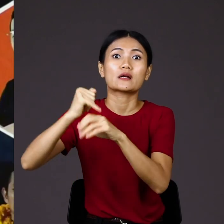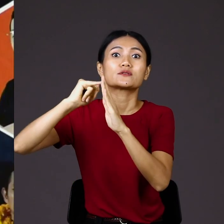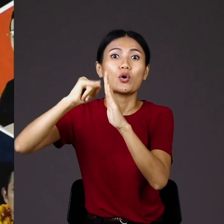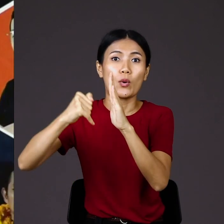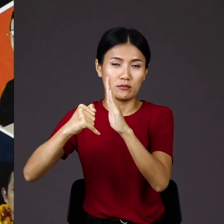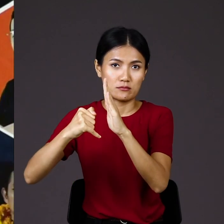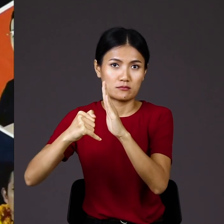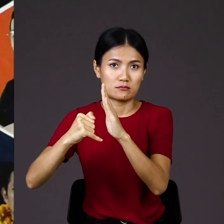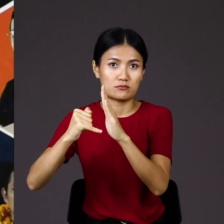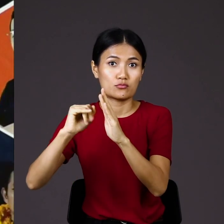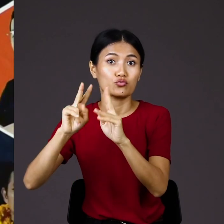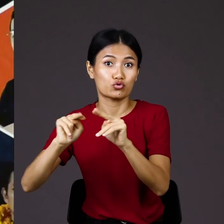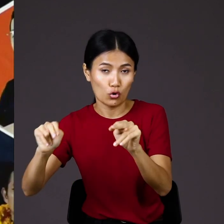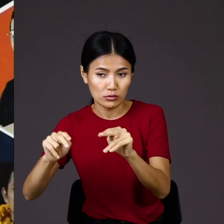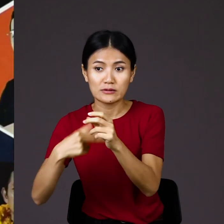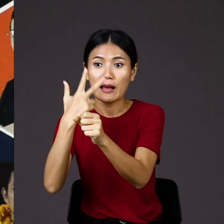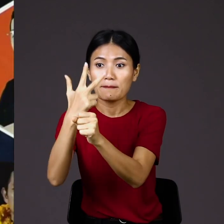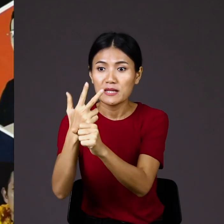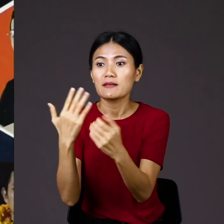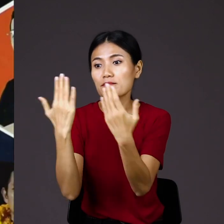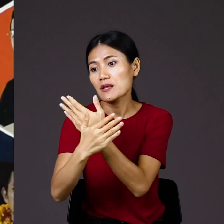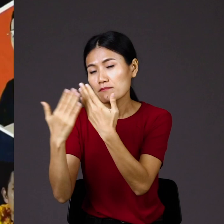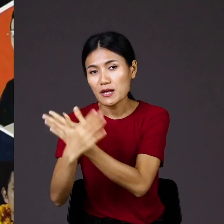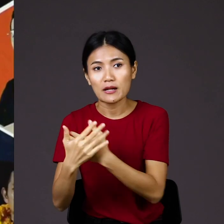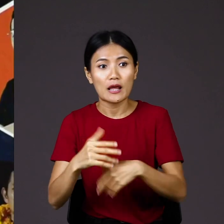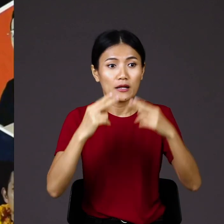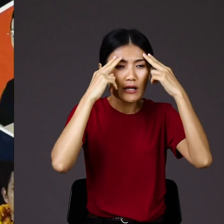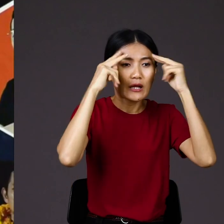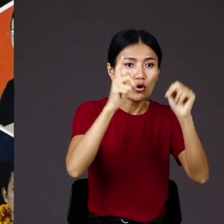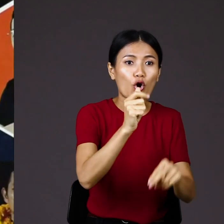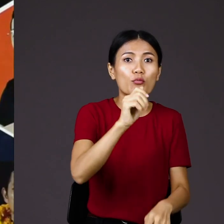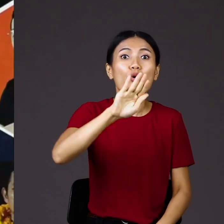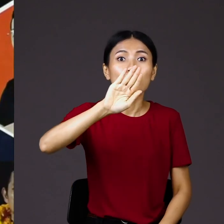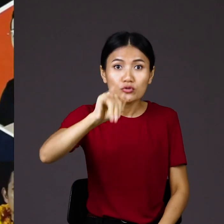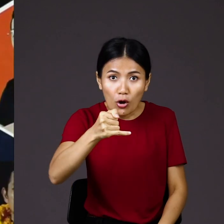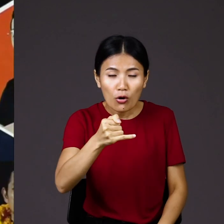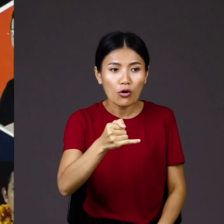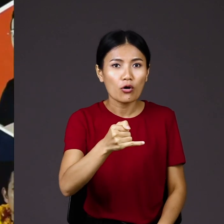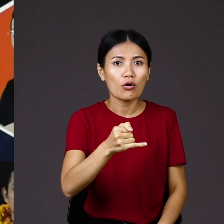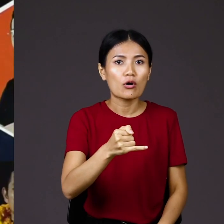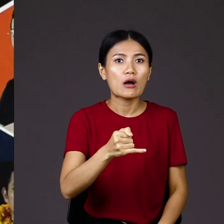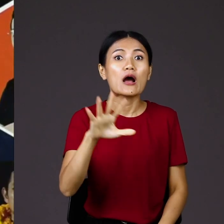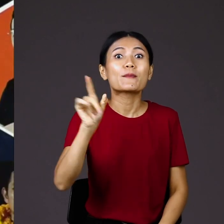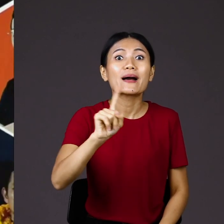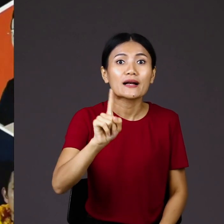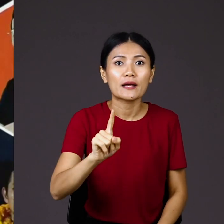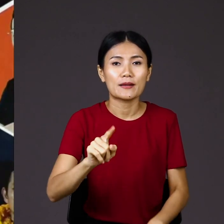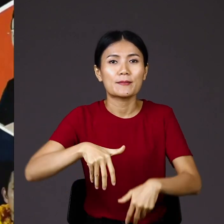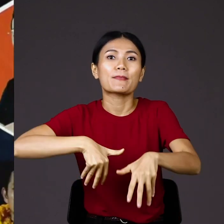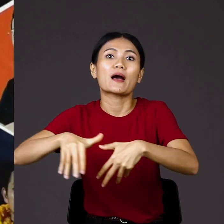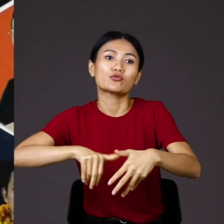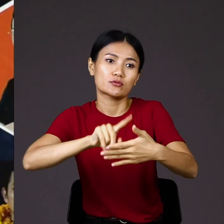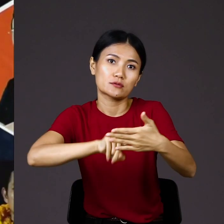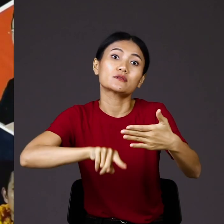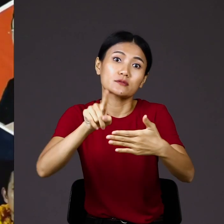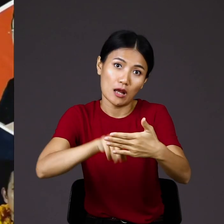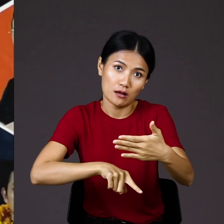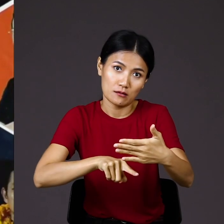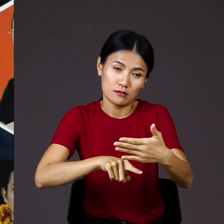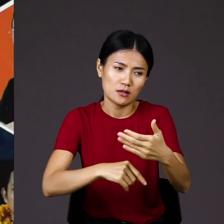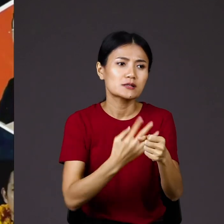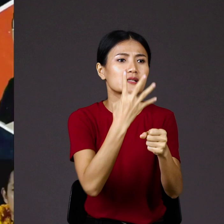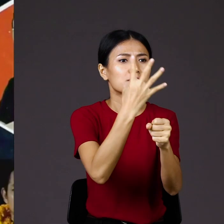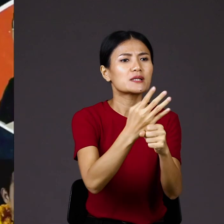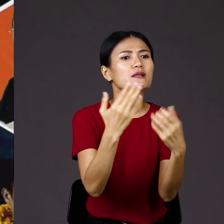ดที่มาจากการแต่งตั้ง3ปีก็เวียนออก3ปีก็เวียนออกกับนายกอบจ.ซึ่งมาจากการเลือกตั้งของคนนนท